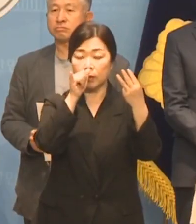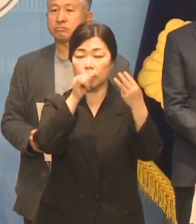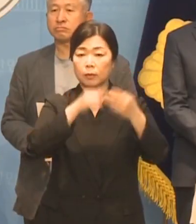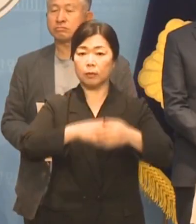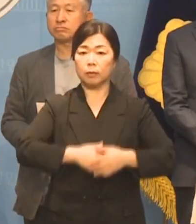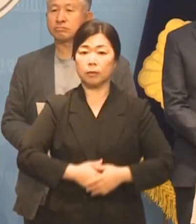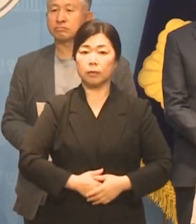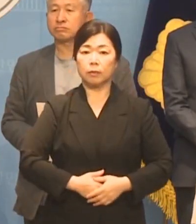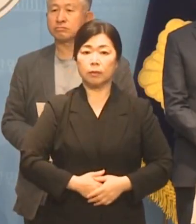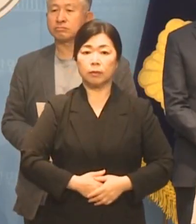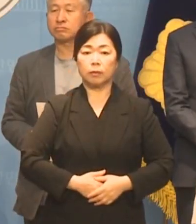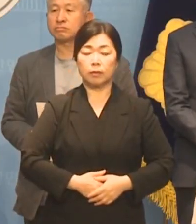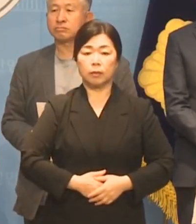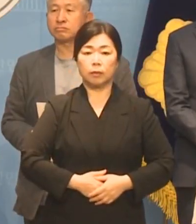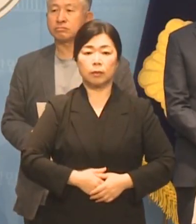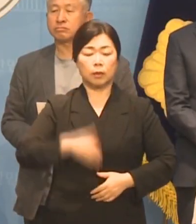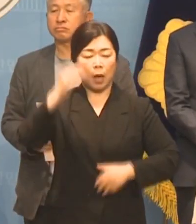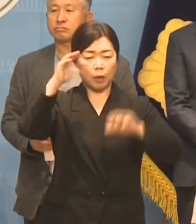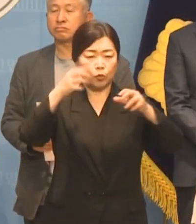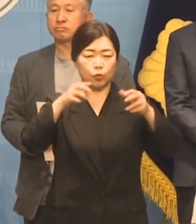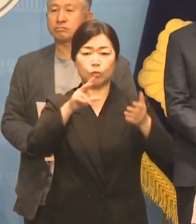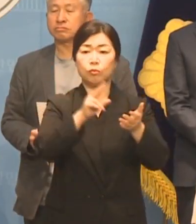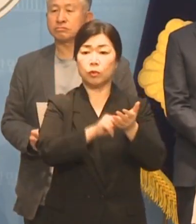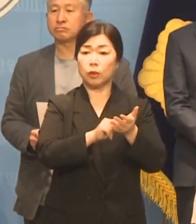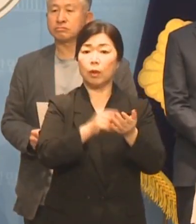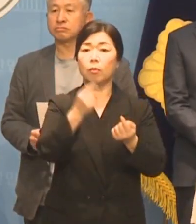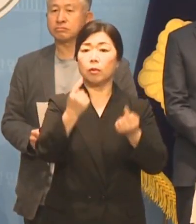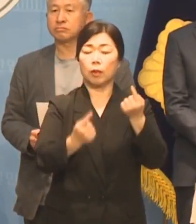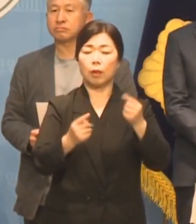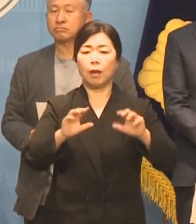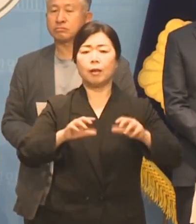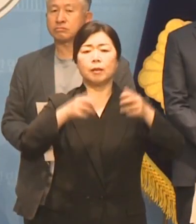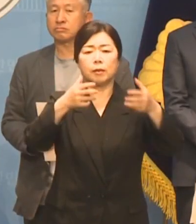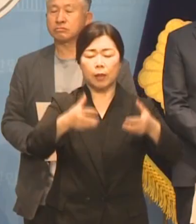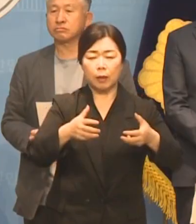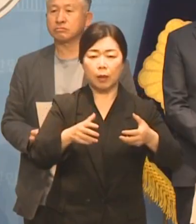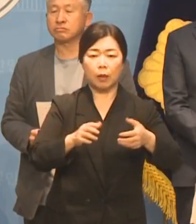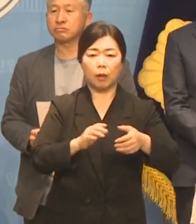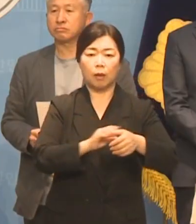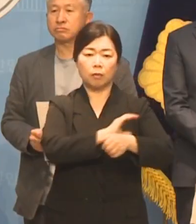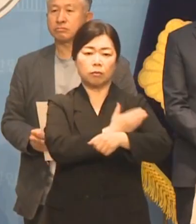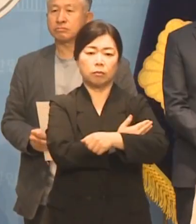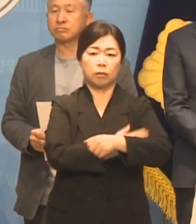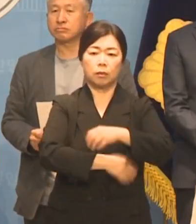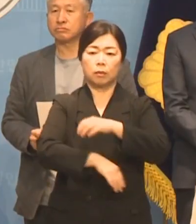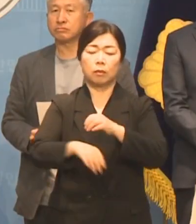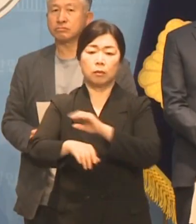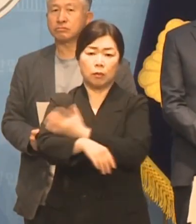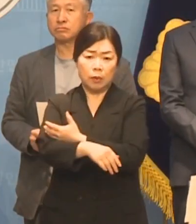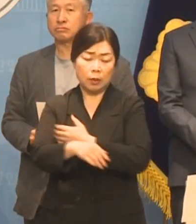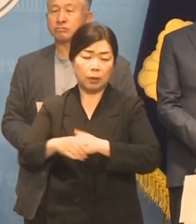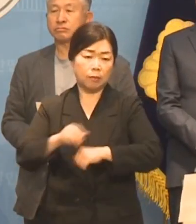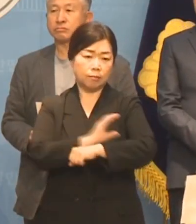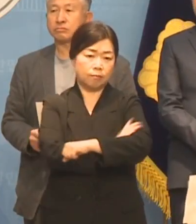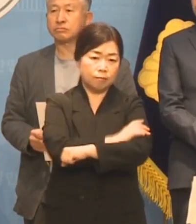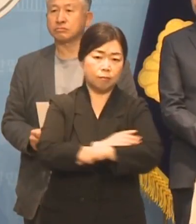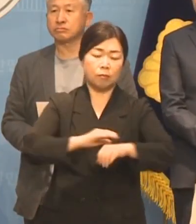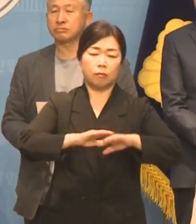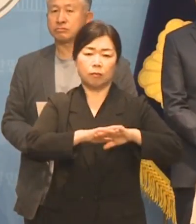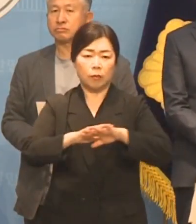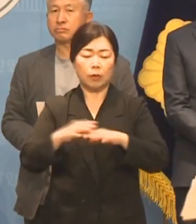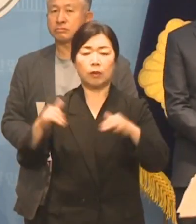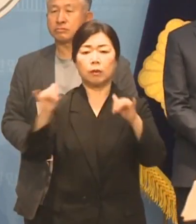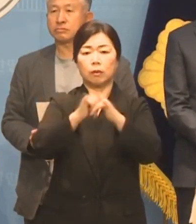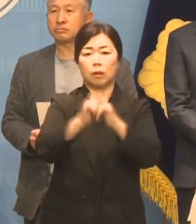우리 민족사 내부의 문제보다는 세계 패권 질서와 패권 투쟁의